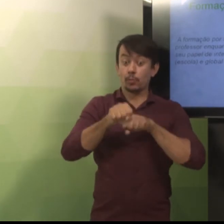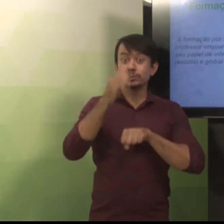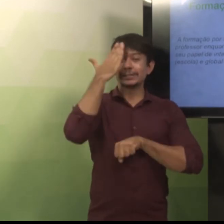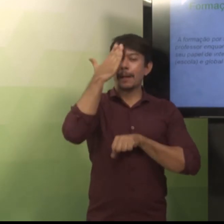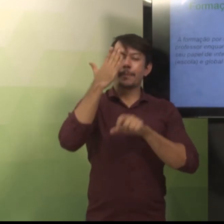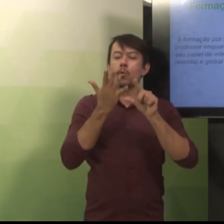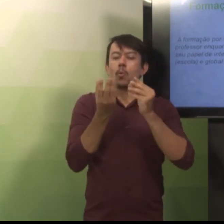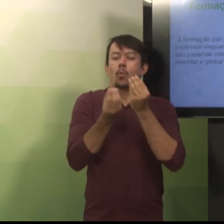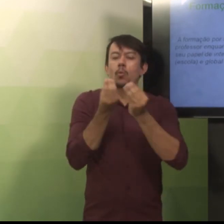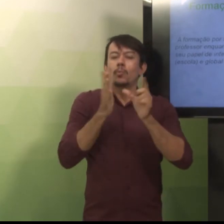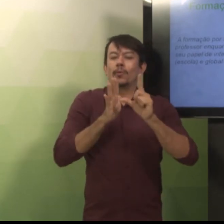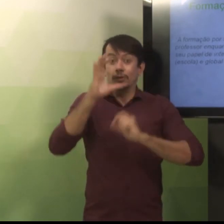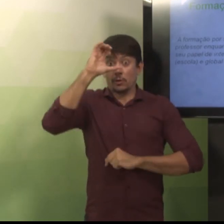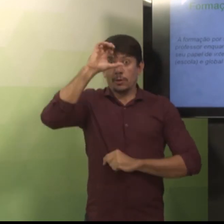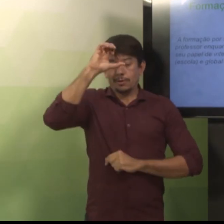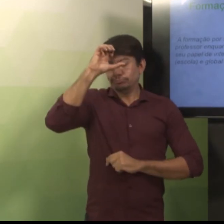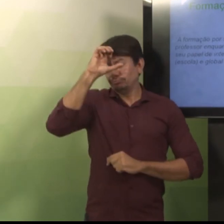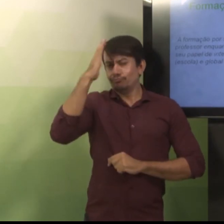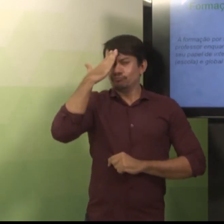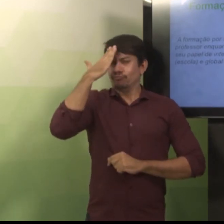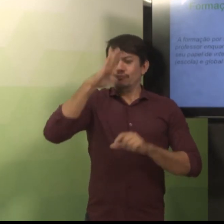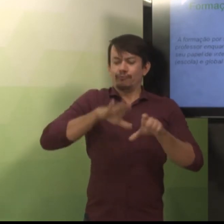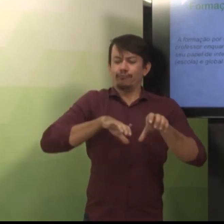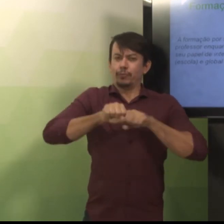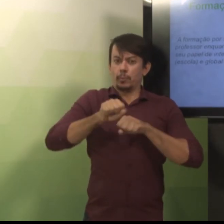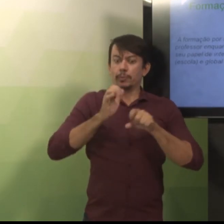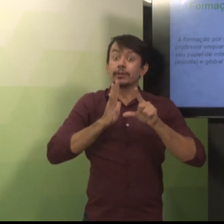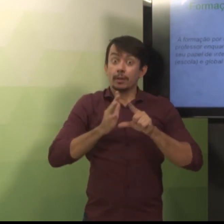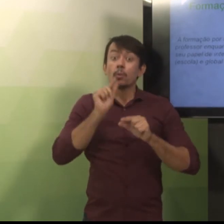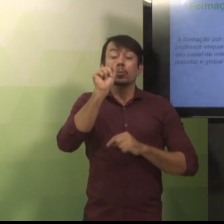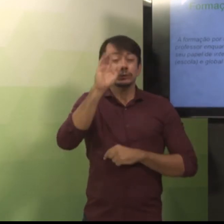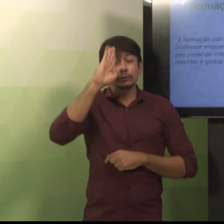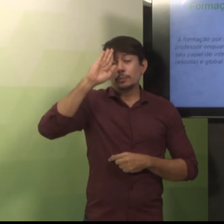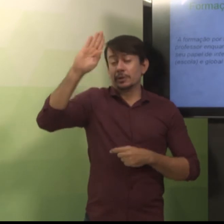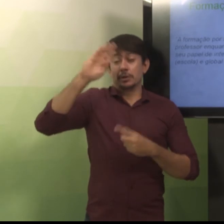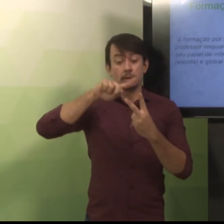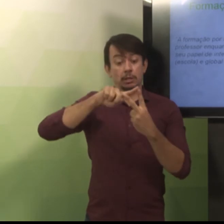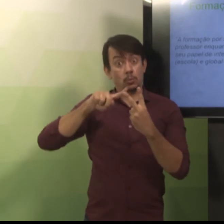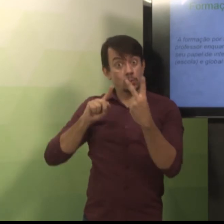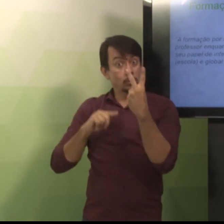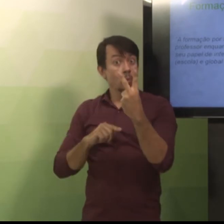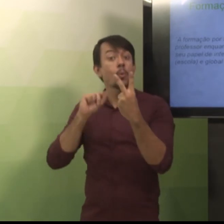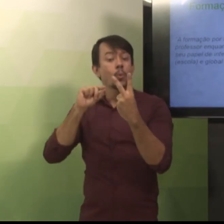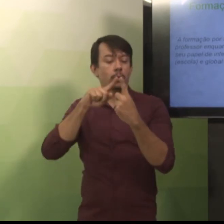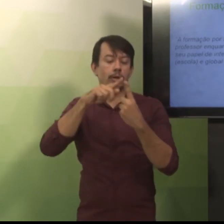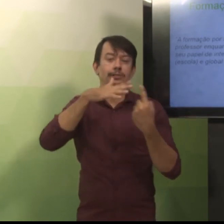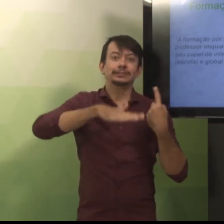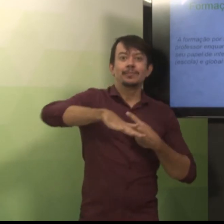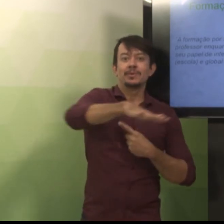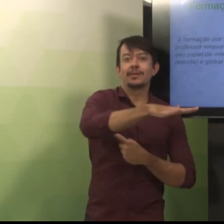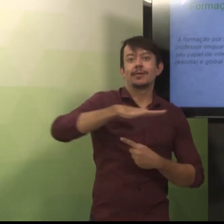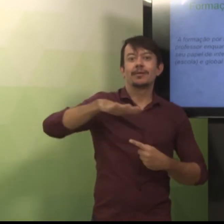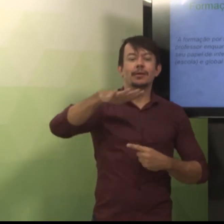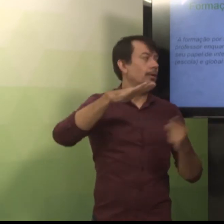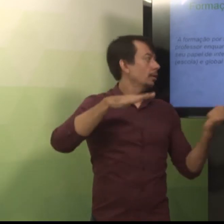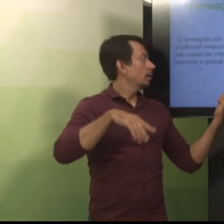Então, o professor com formação no Letras Libras é necessário que se